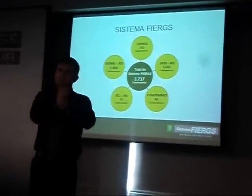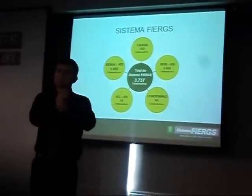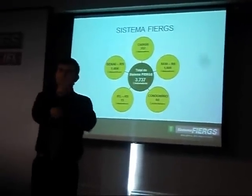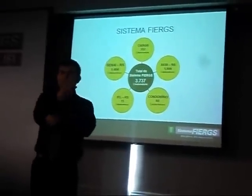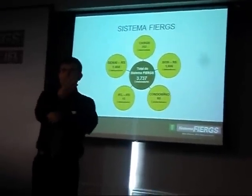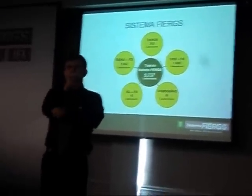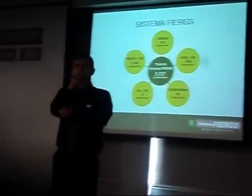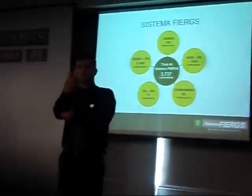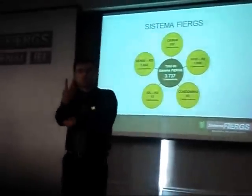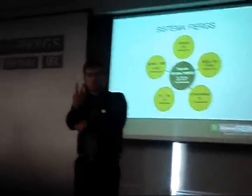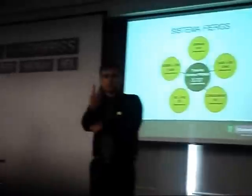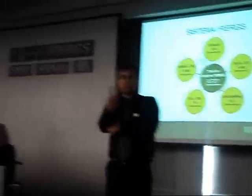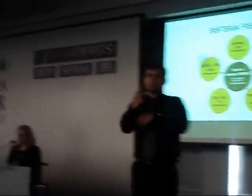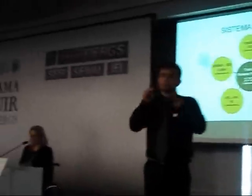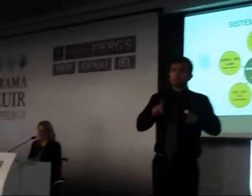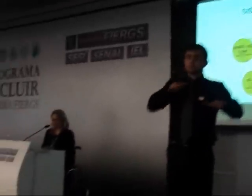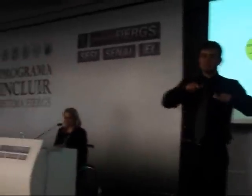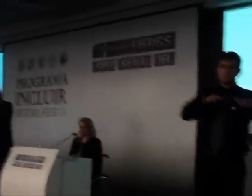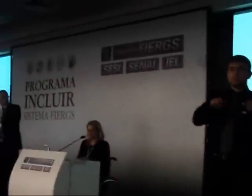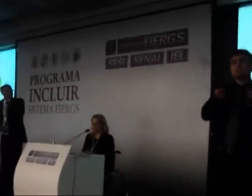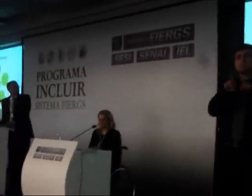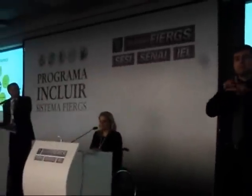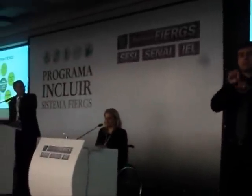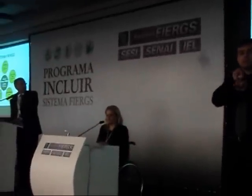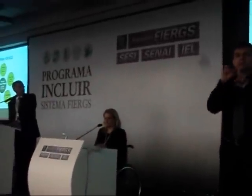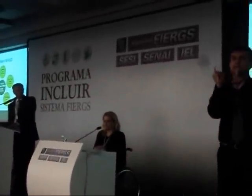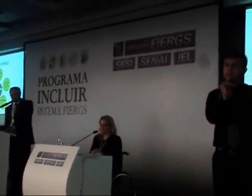352 colaboradores, o SESI com